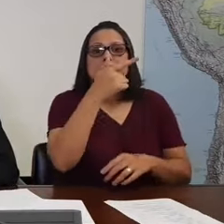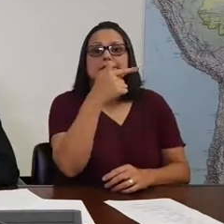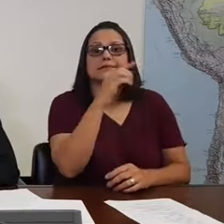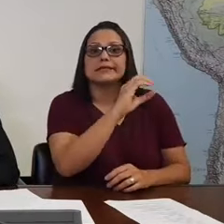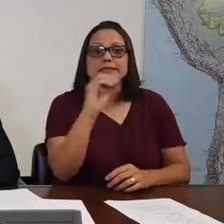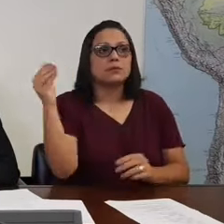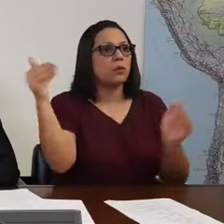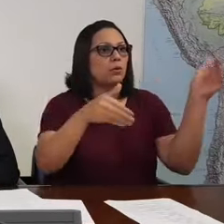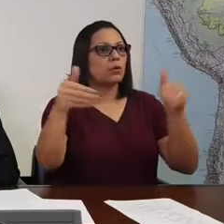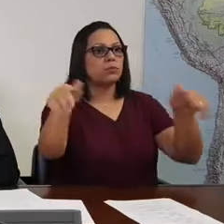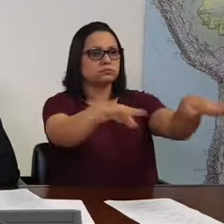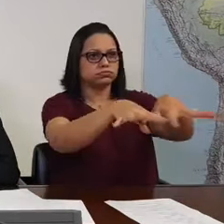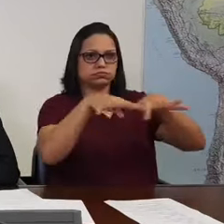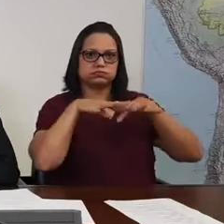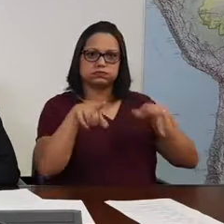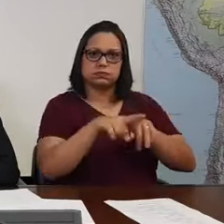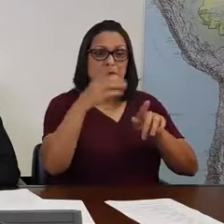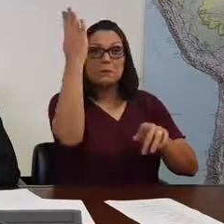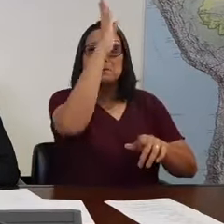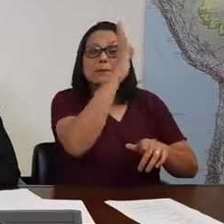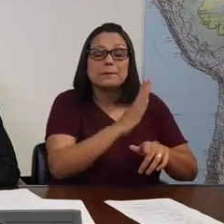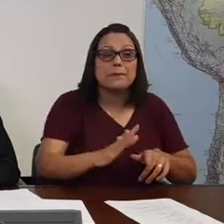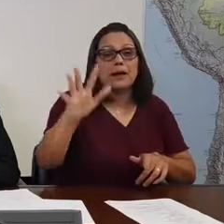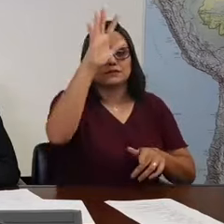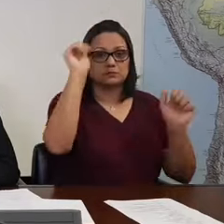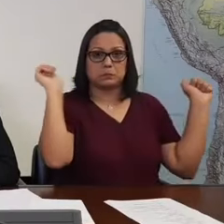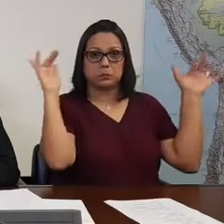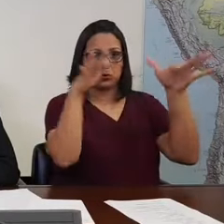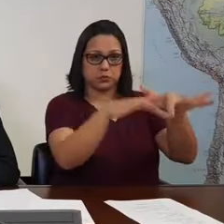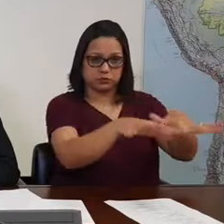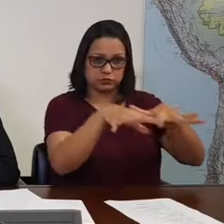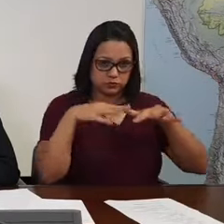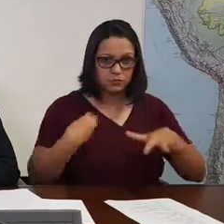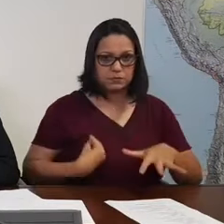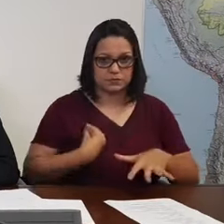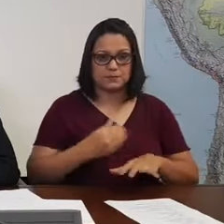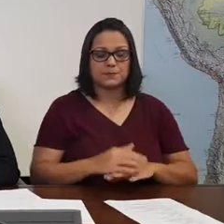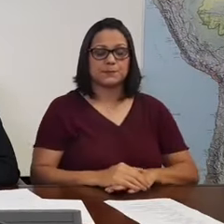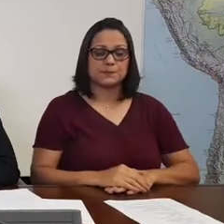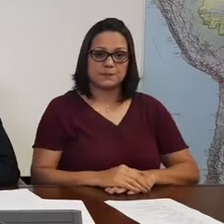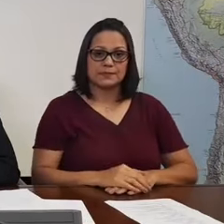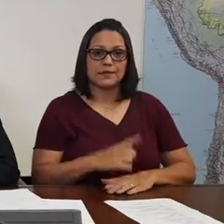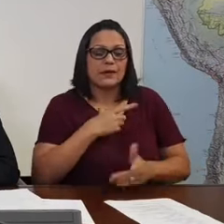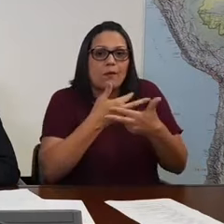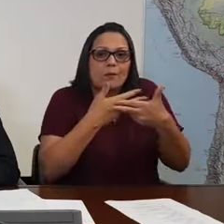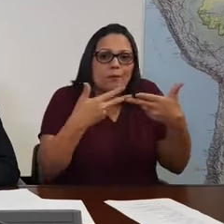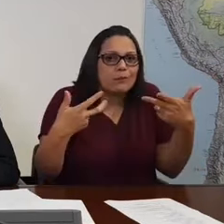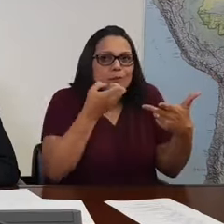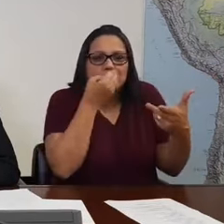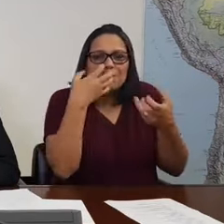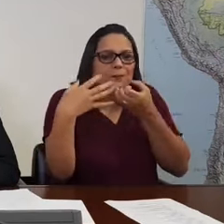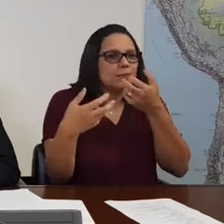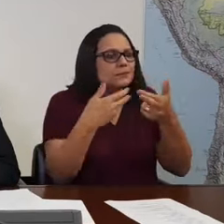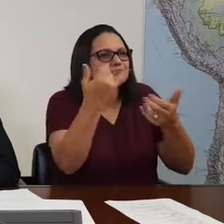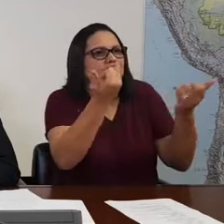policiais militares e bombeiros de todo o Brasil reunidos. E nós tivemos algumas boas notícias trazidas